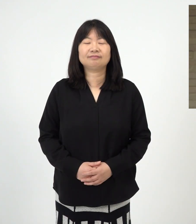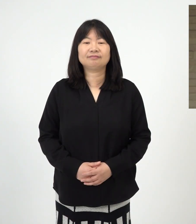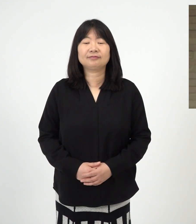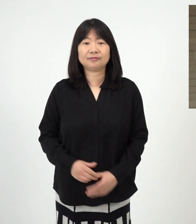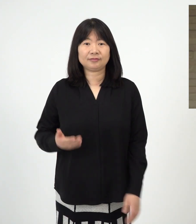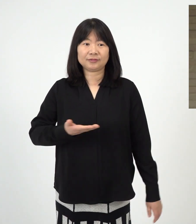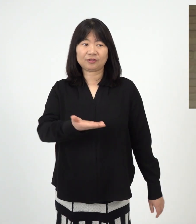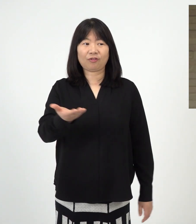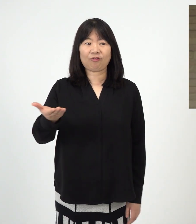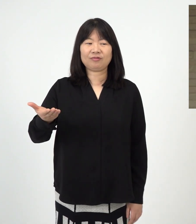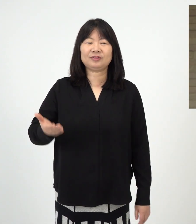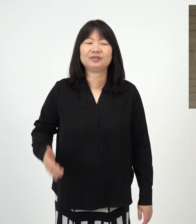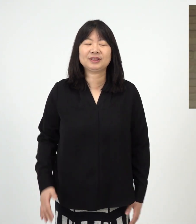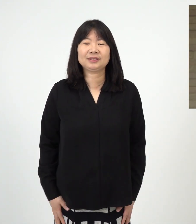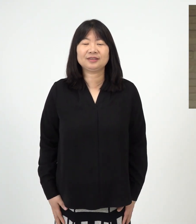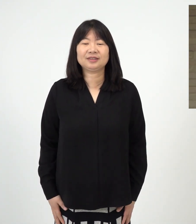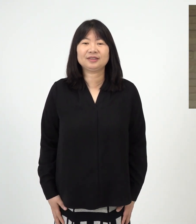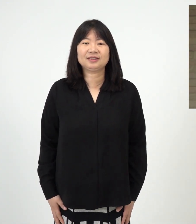여러분